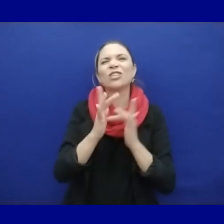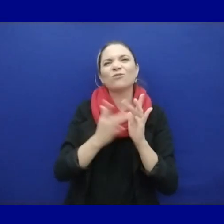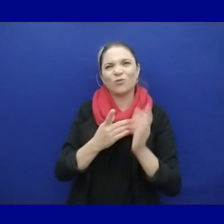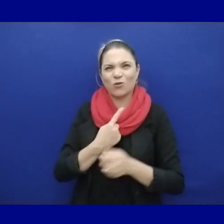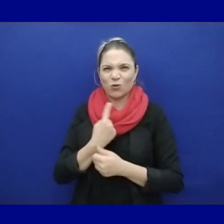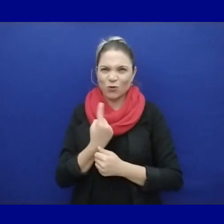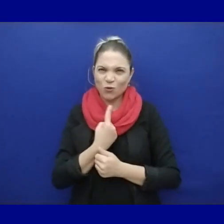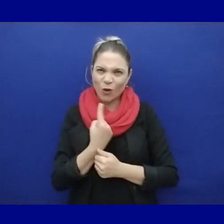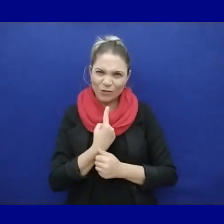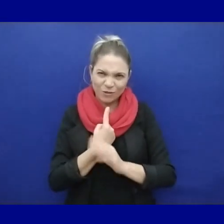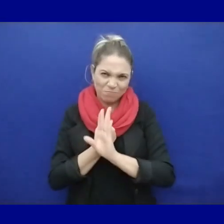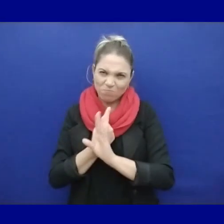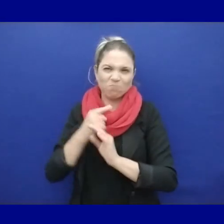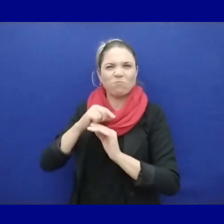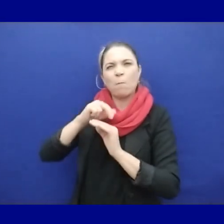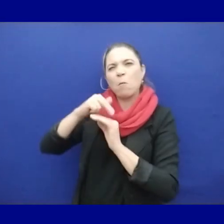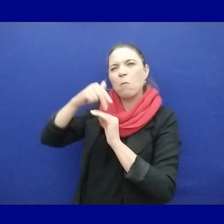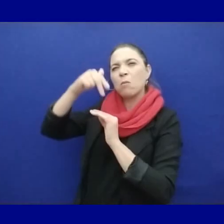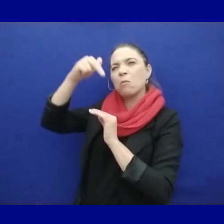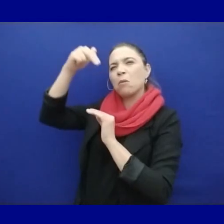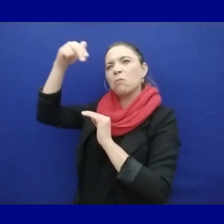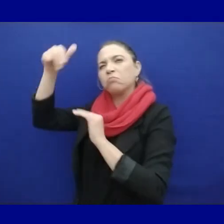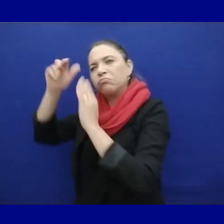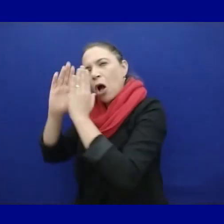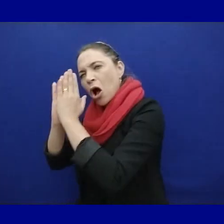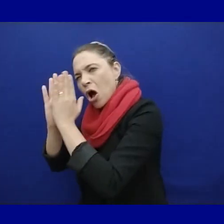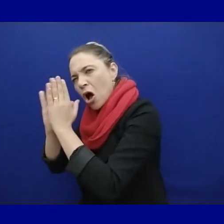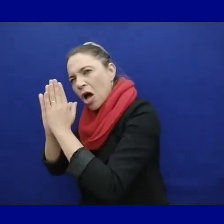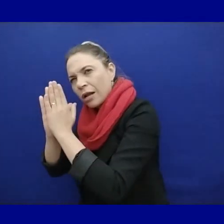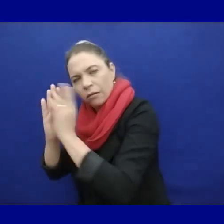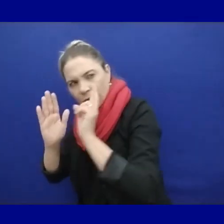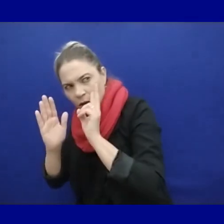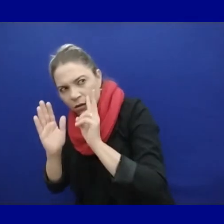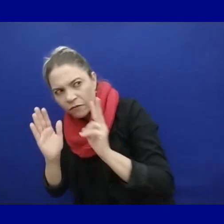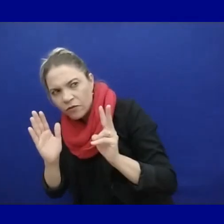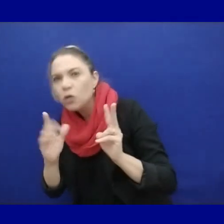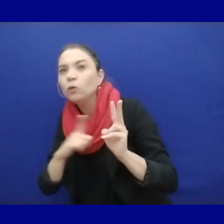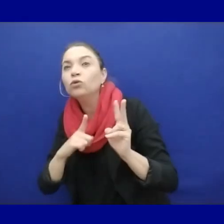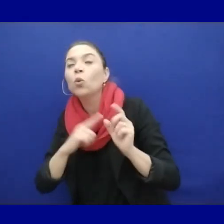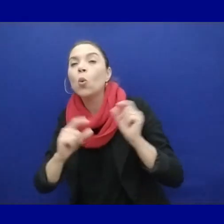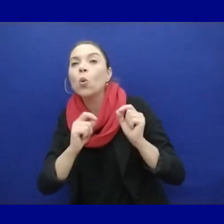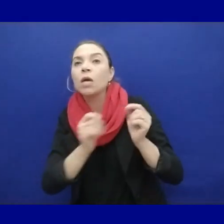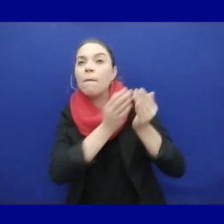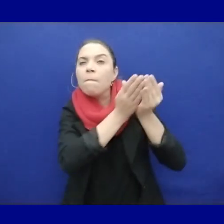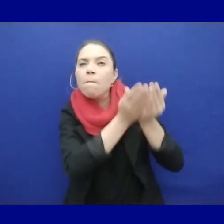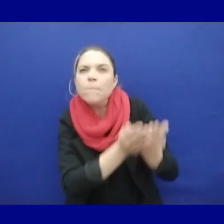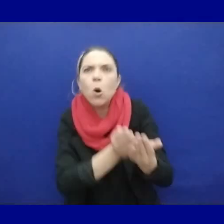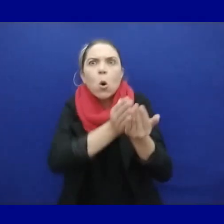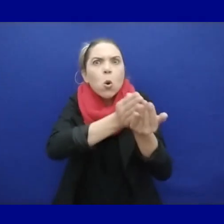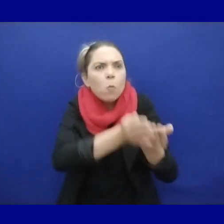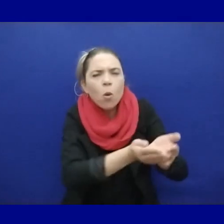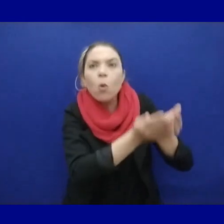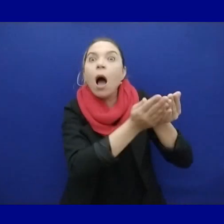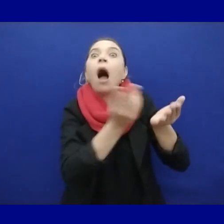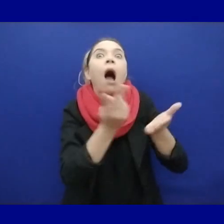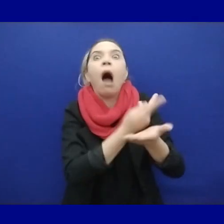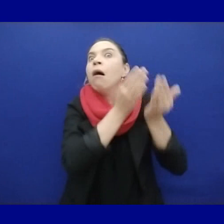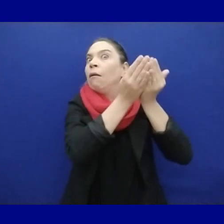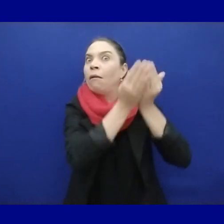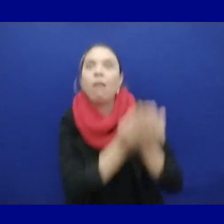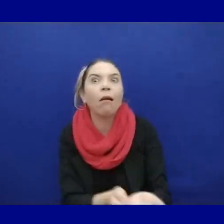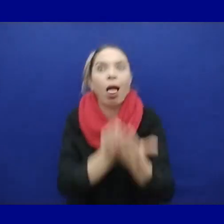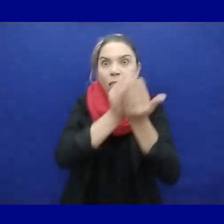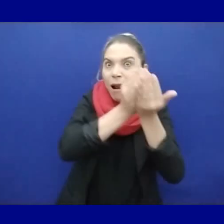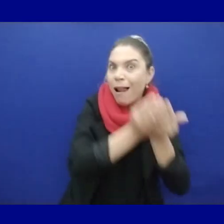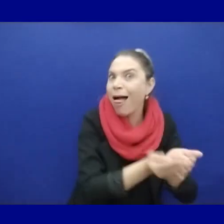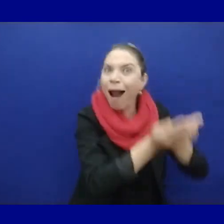verso 24 o barco estava longe de Jesus, açoitado pelas ondas, porque o vento era contrário.